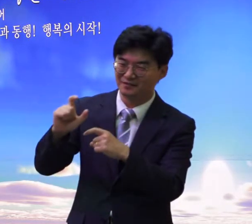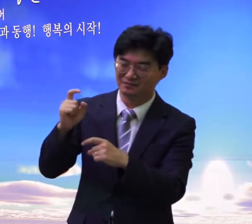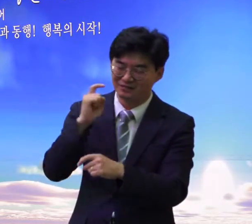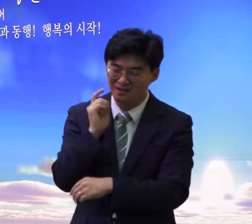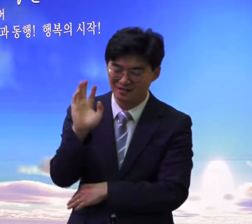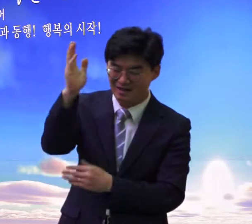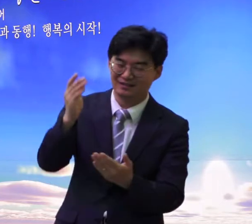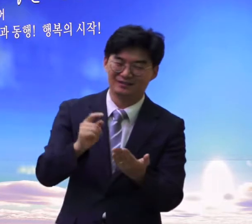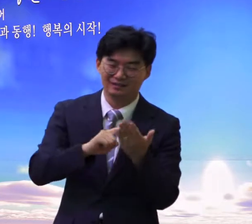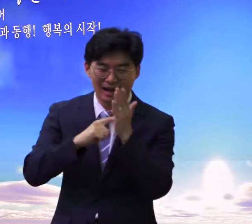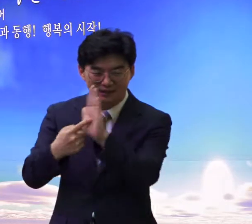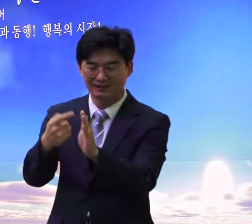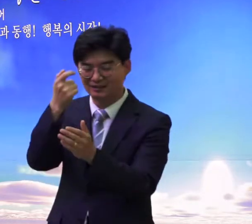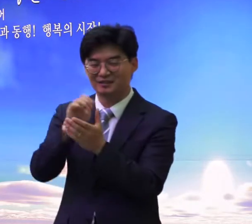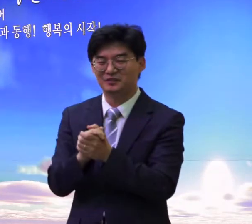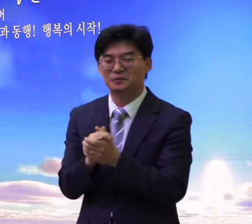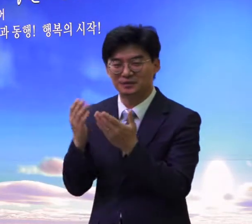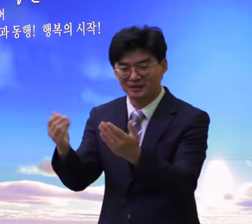높였던 것입니다.